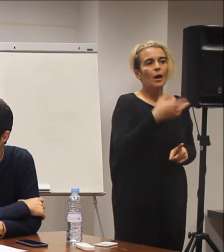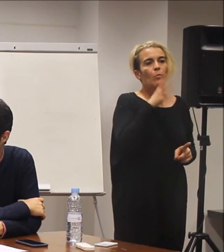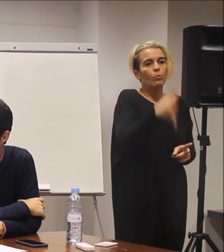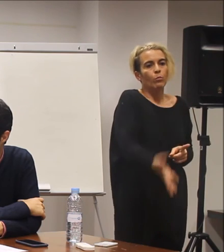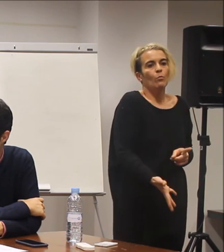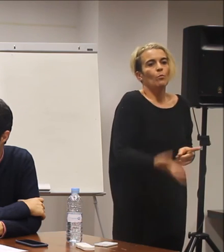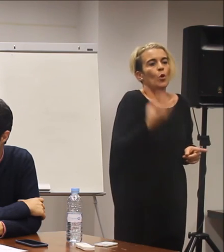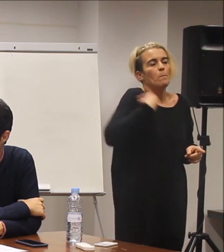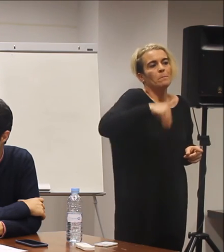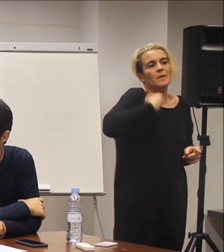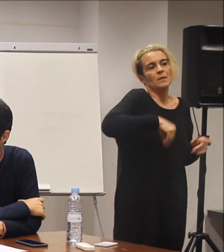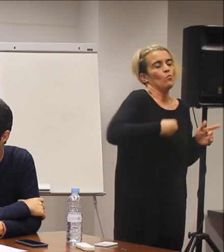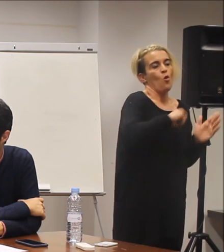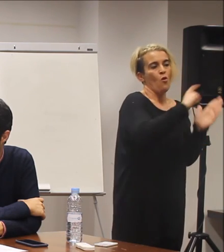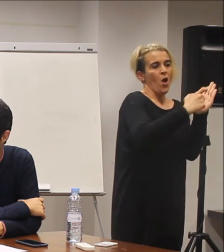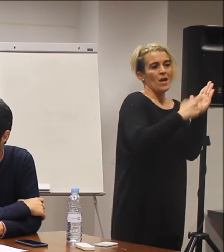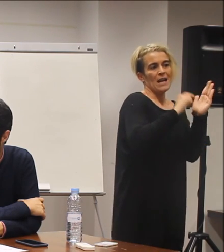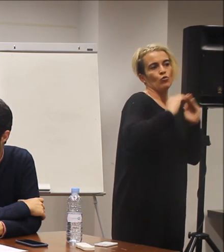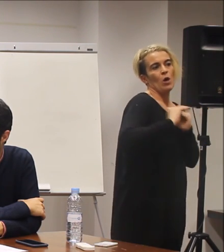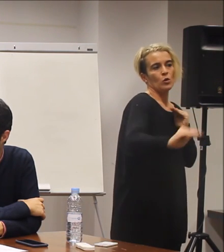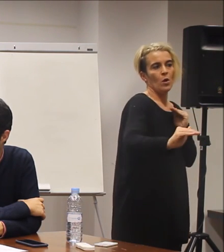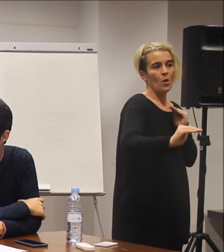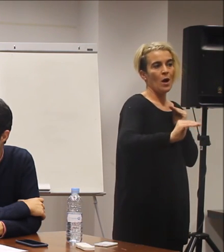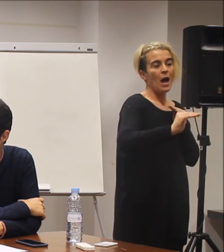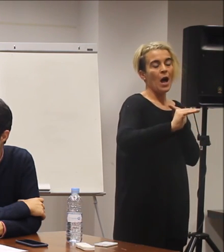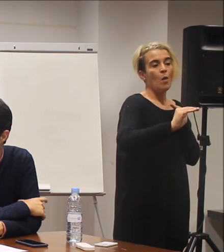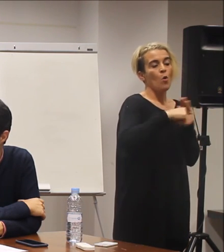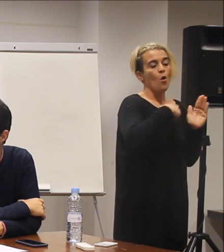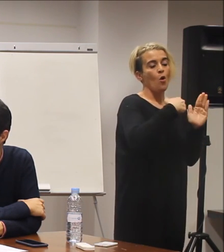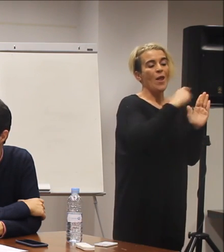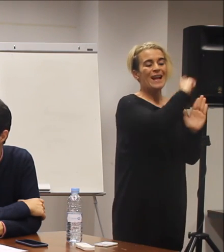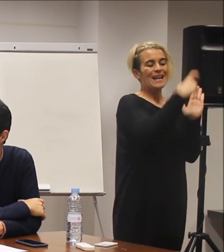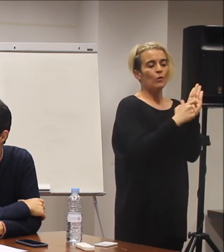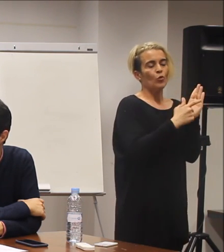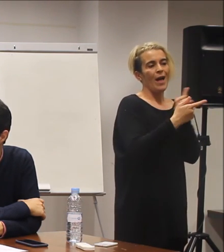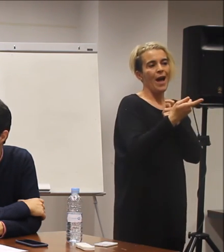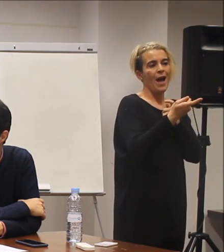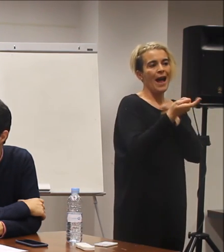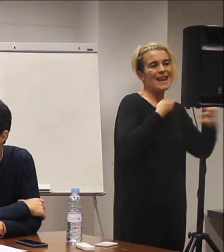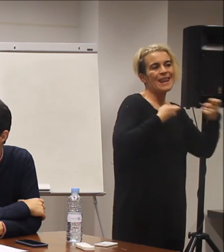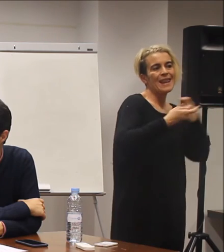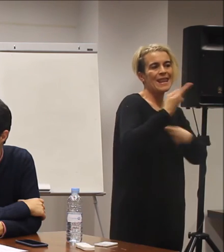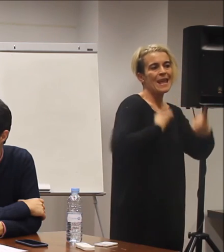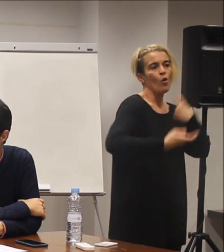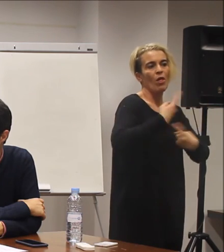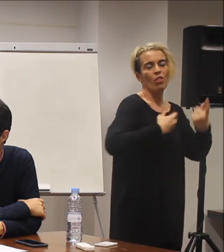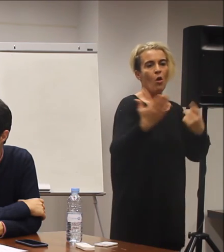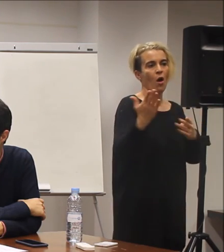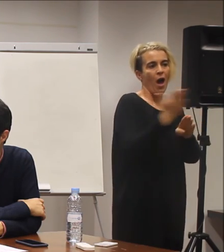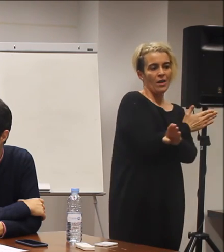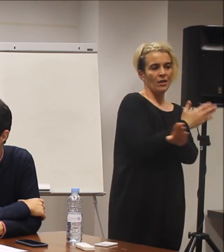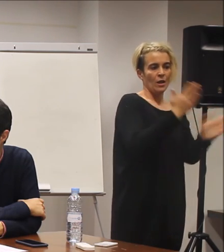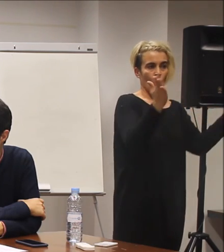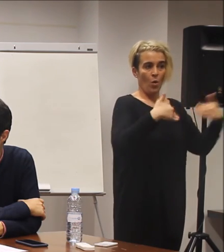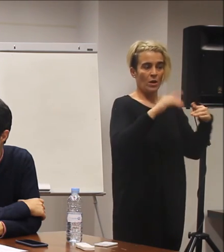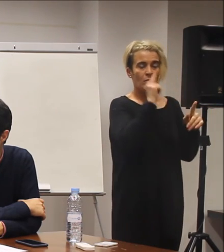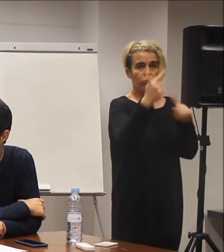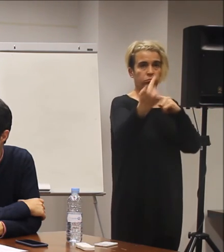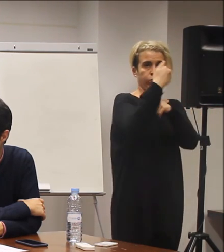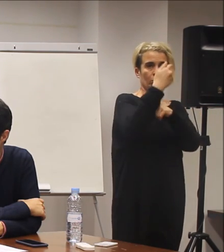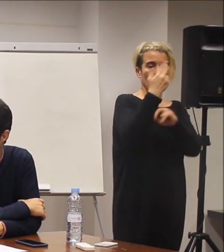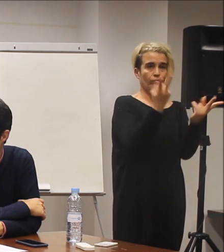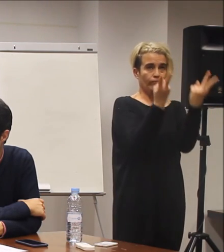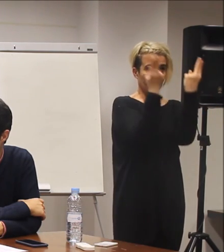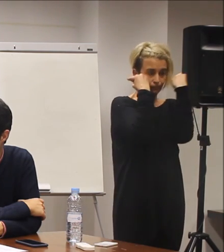pasaba con la cláusula suelo, porque son cláusulas que no han sido negociadas, es decir, han sido impuestas. Y entonces, como han sido impuestas, no han